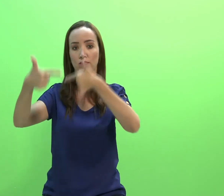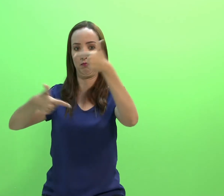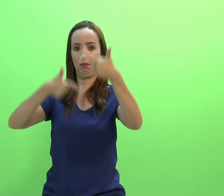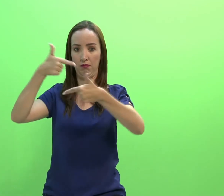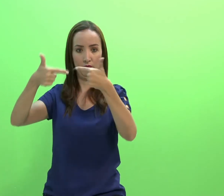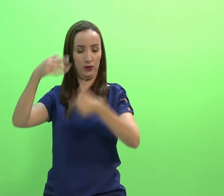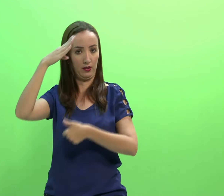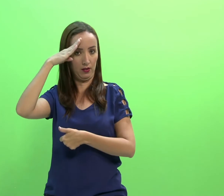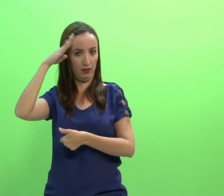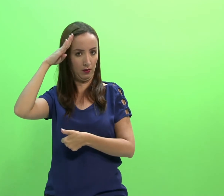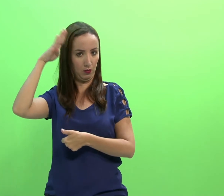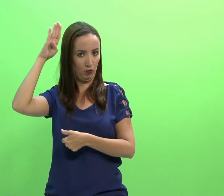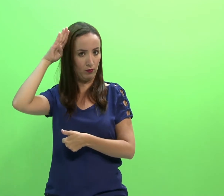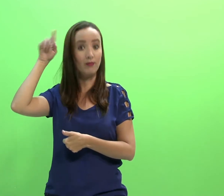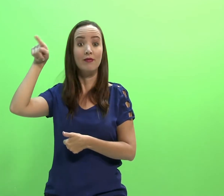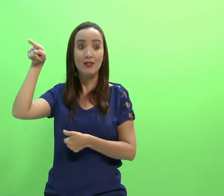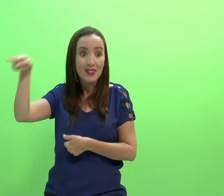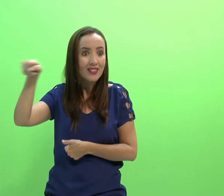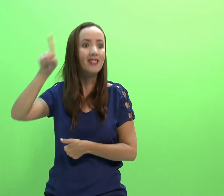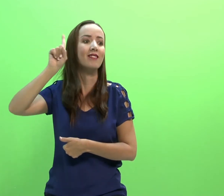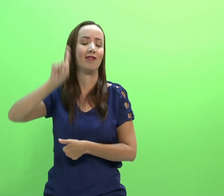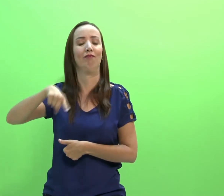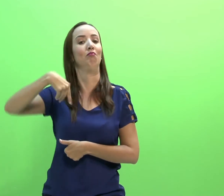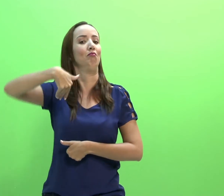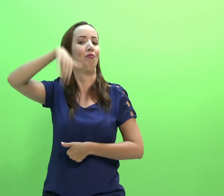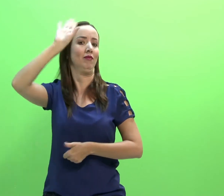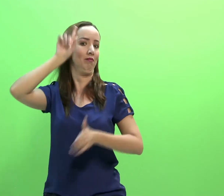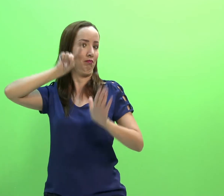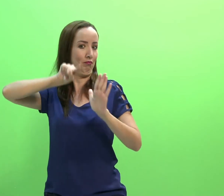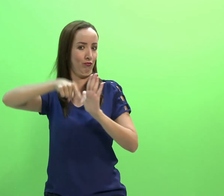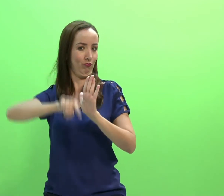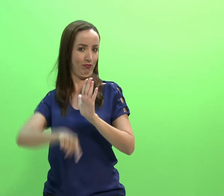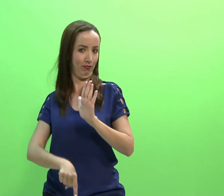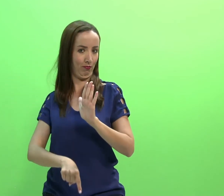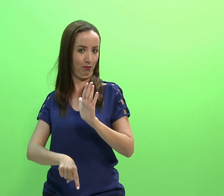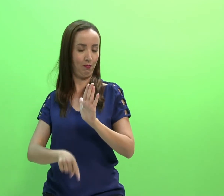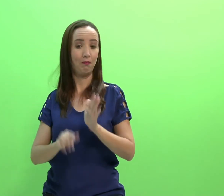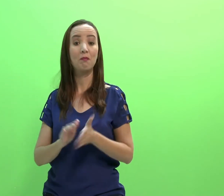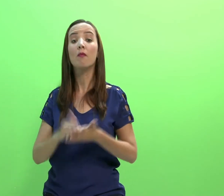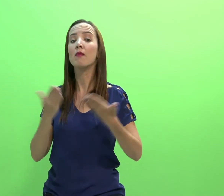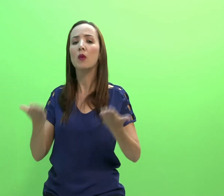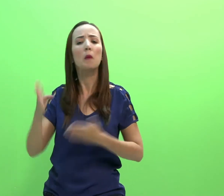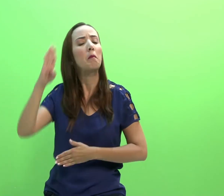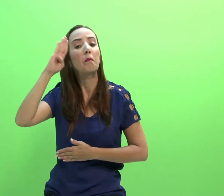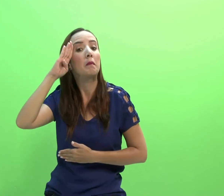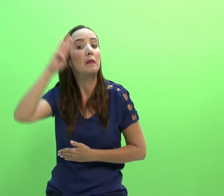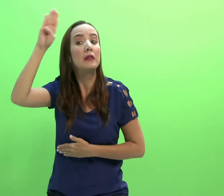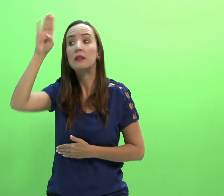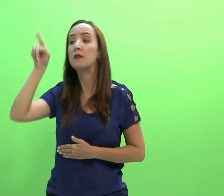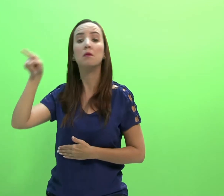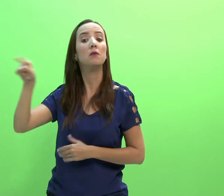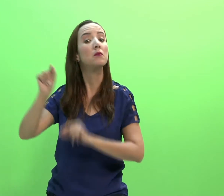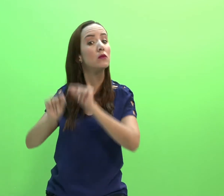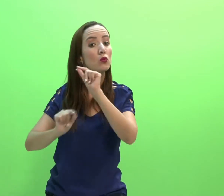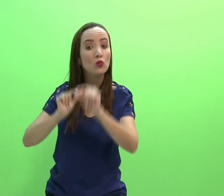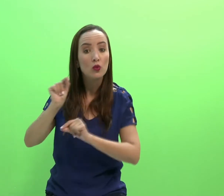que vai tratar sobre normas de apresentação de trabalho acadêmico. É um pouco mais profundo.